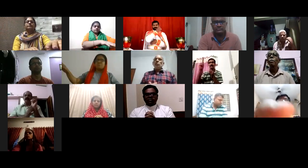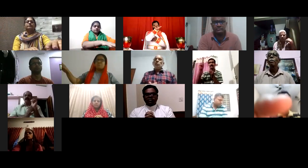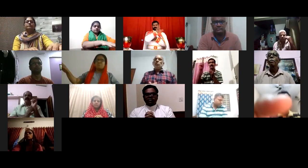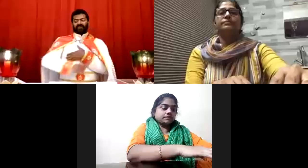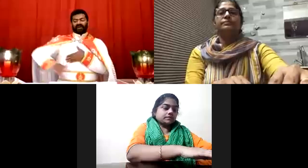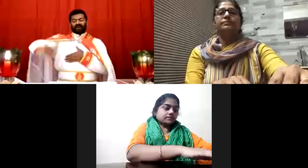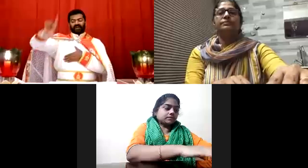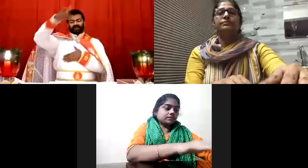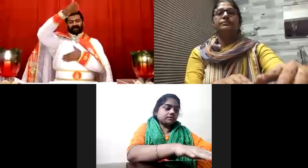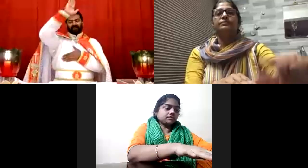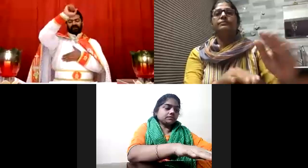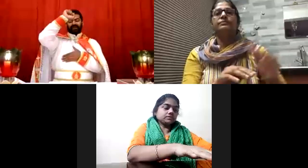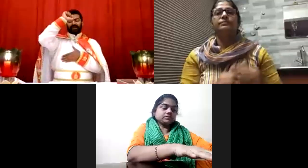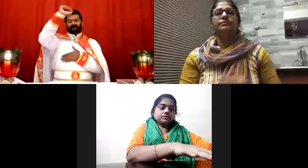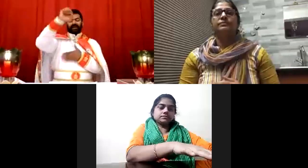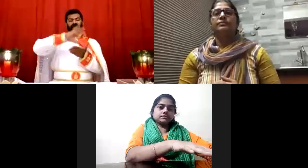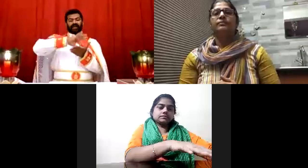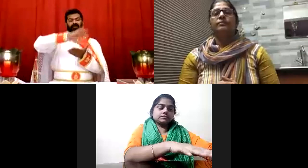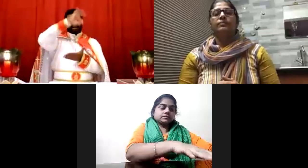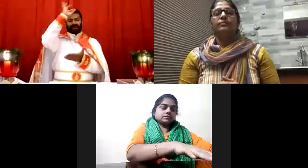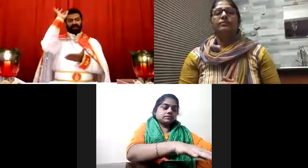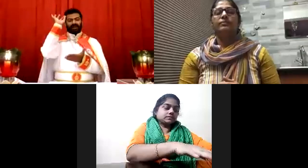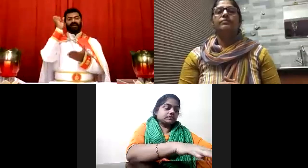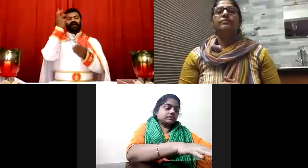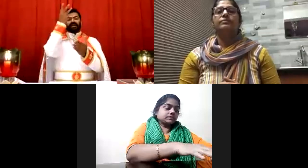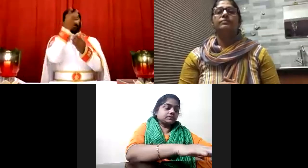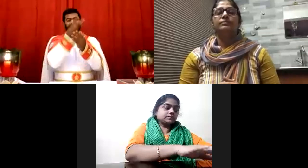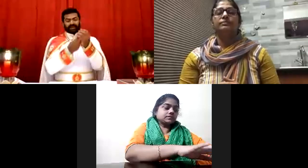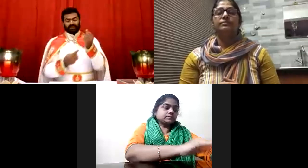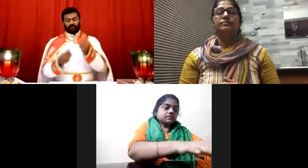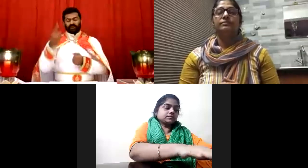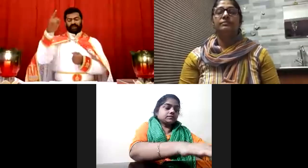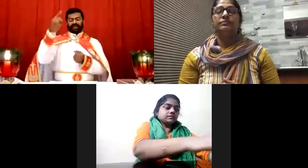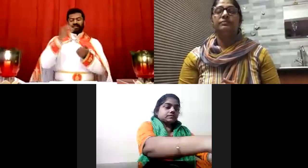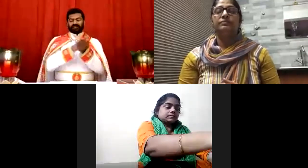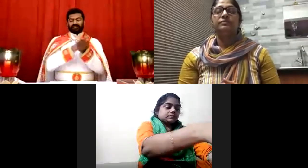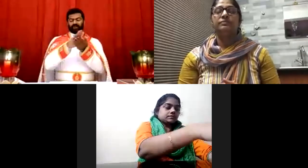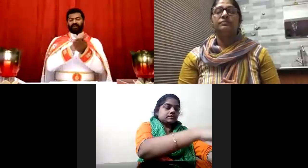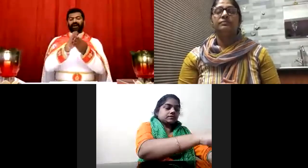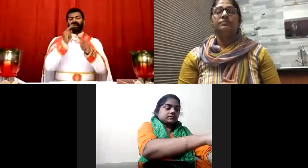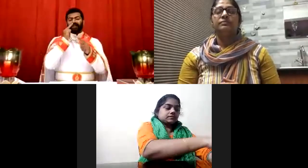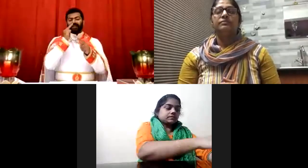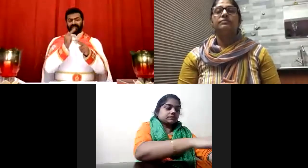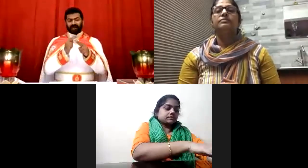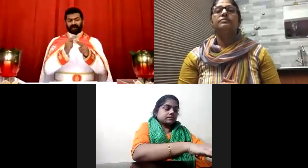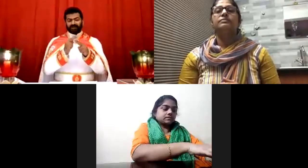ഞങ്ങളുടെ കർത്താവായ ദൈവമേ, അങ്ങയുടെ മഹനീയ ത്രിത്വത്തിന്റെ